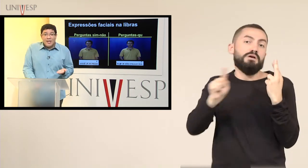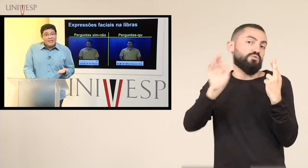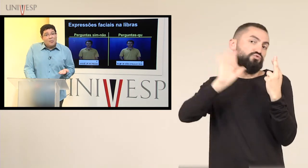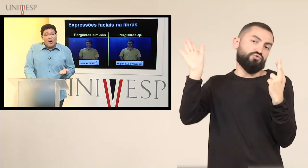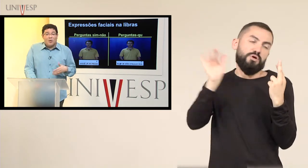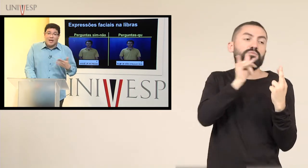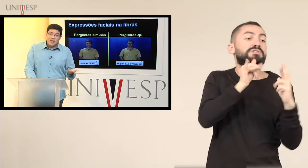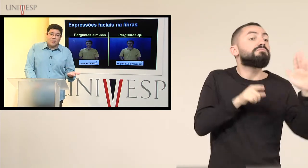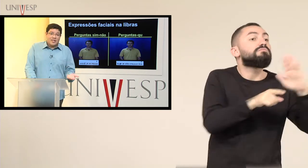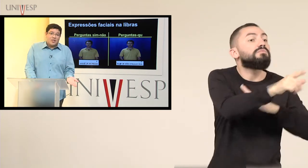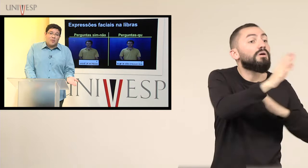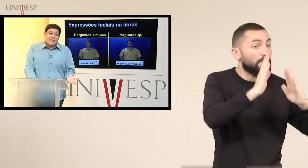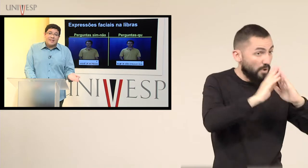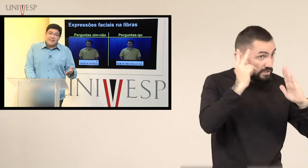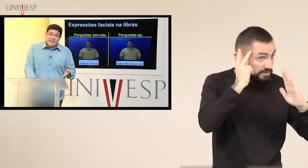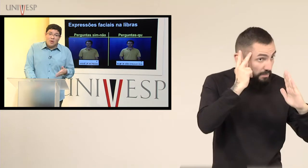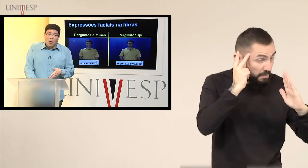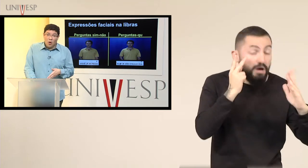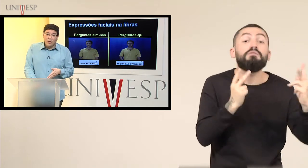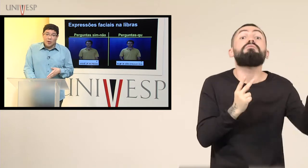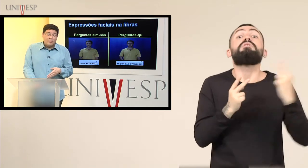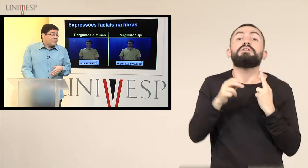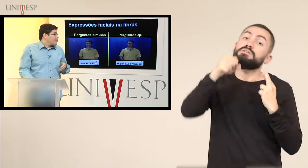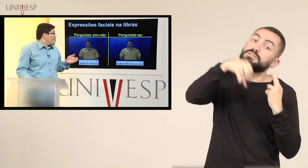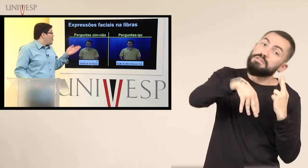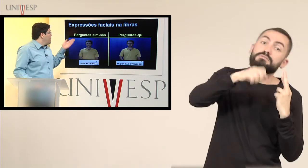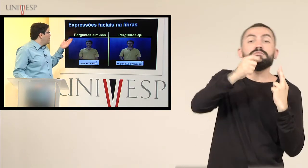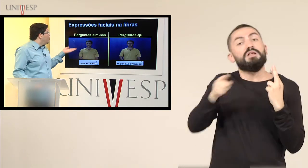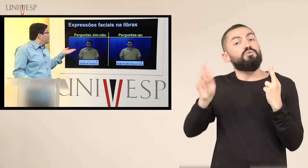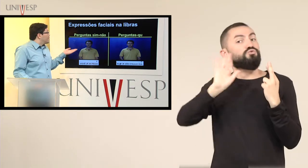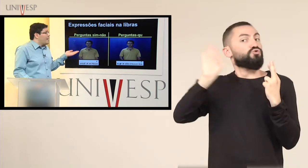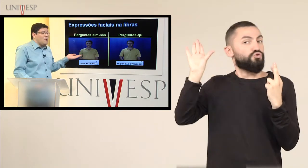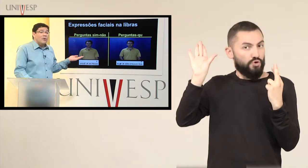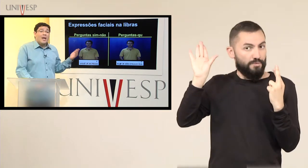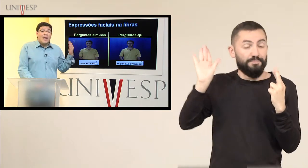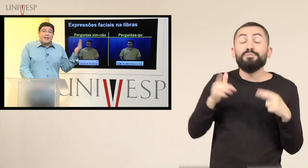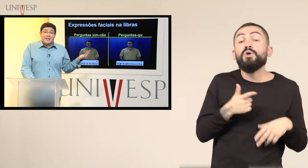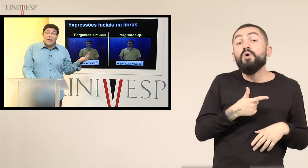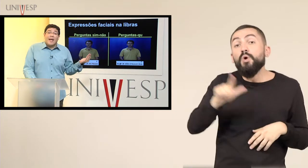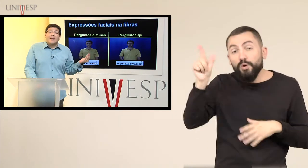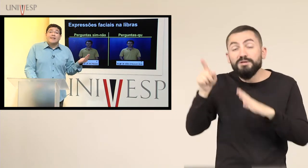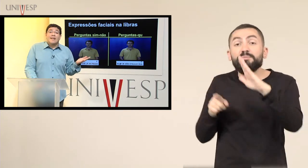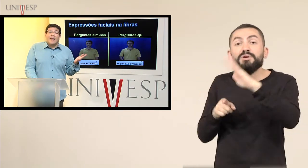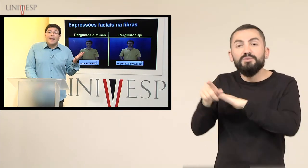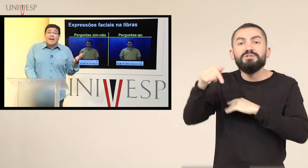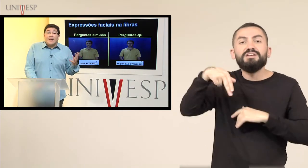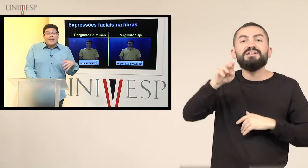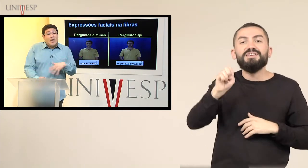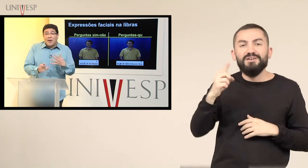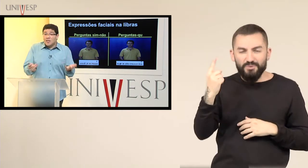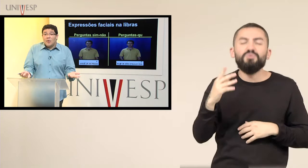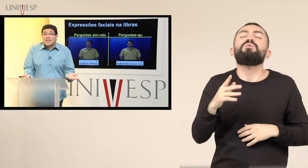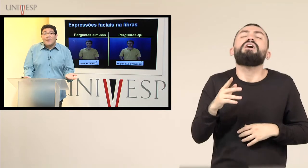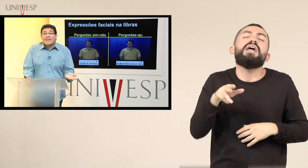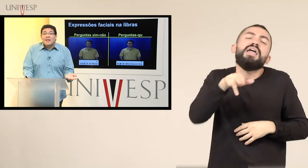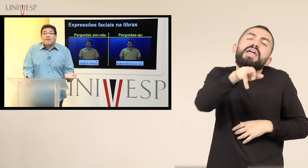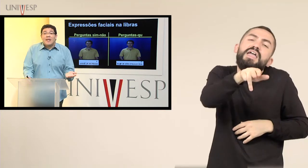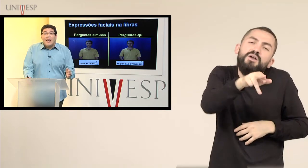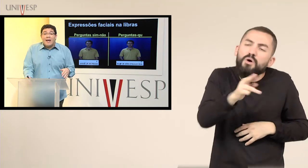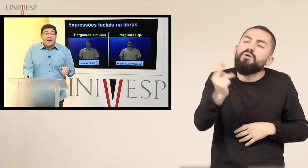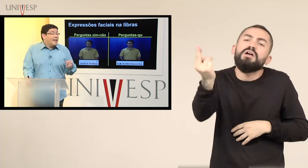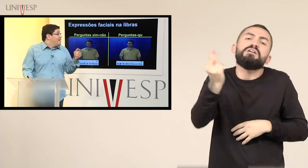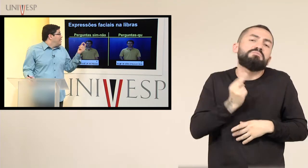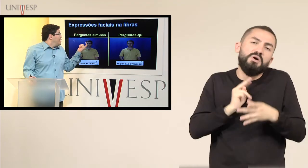você mora em São Paulo? A resposta só pode ser sim ou não. Perguntas QU são aquelas que têm uma resposta mais